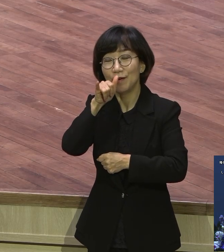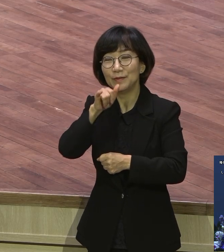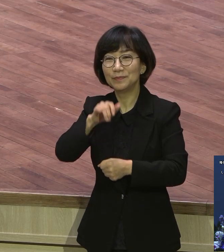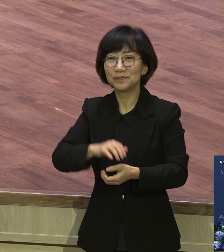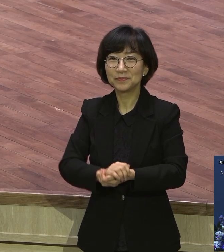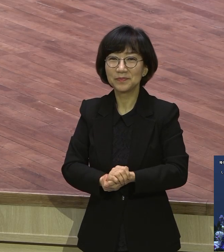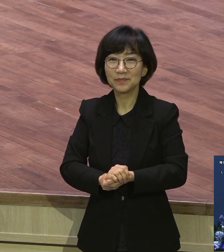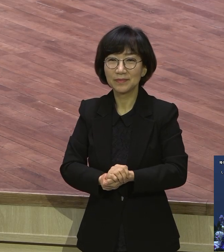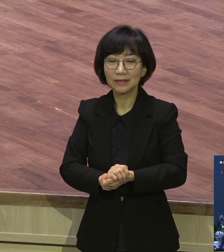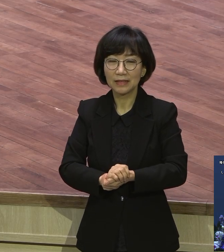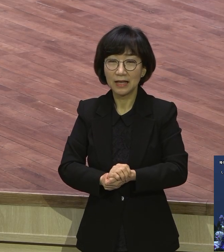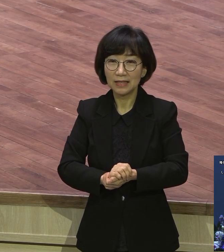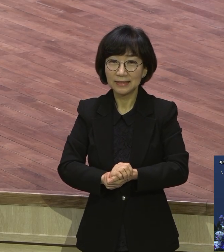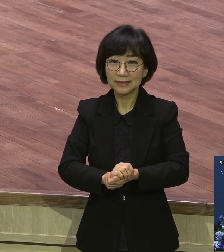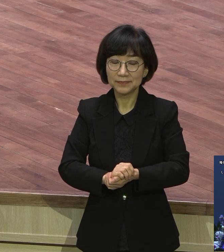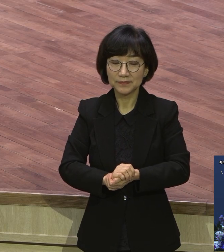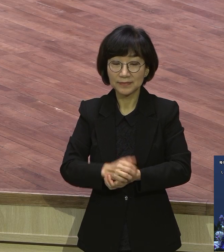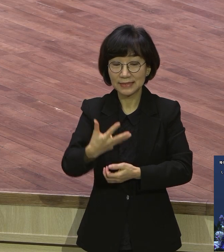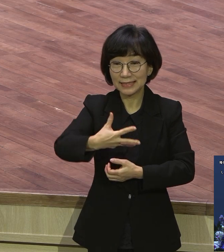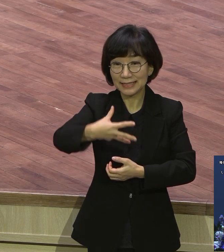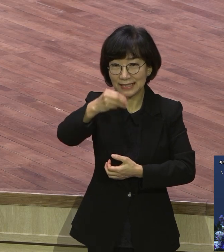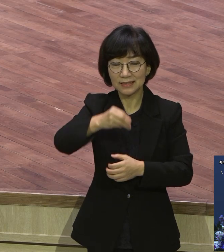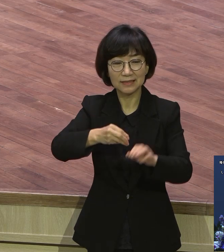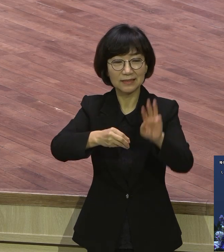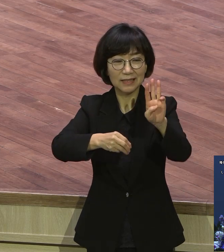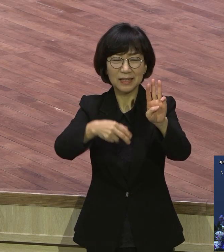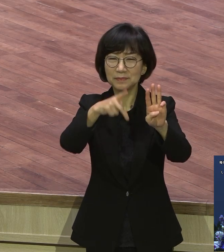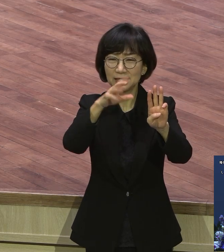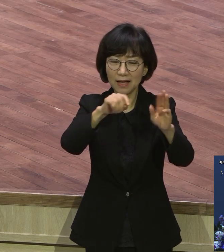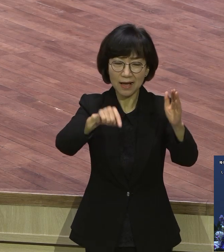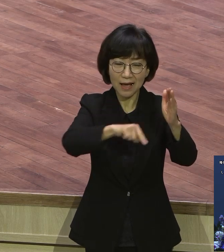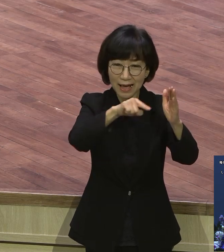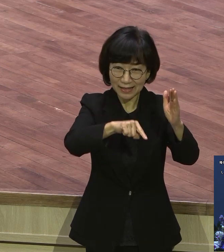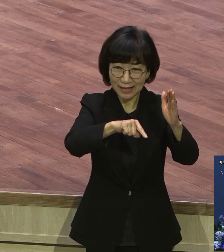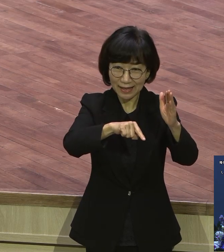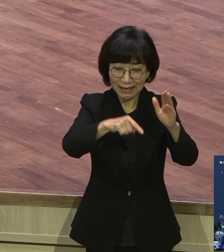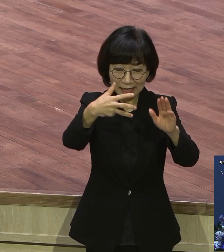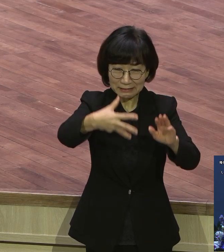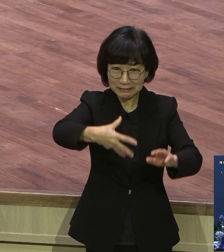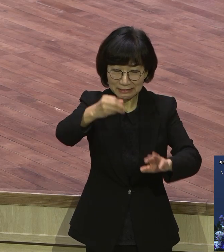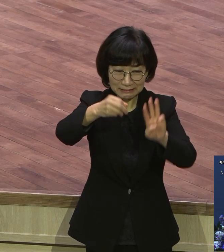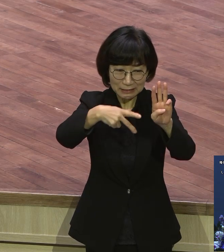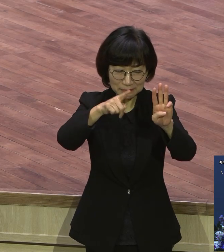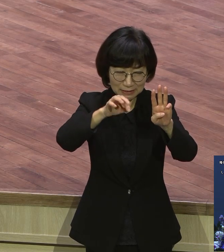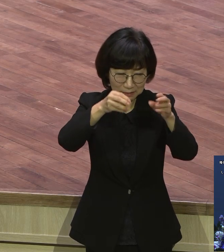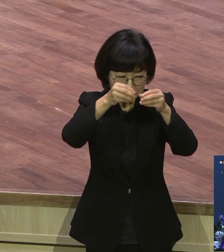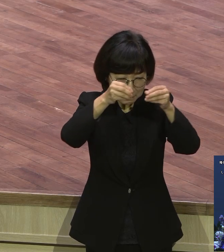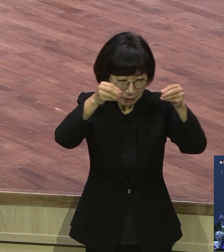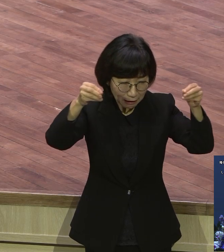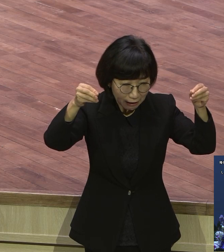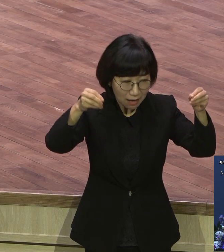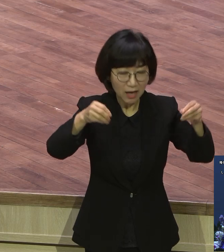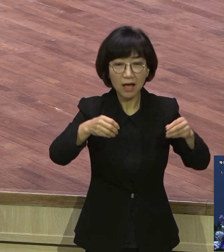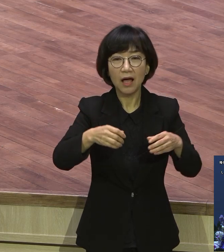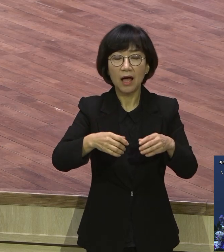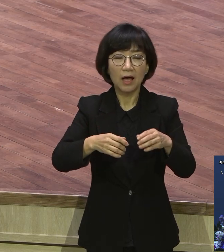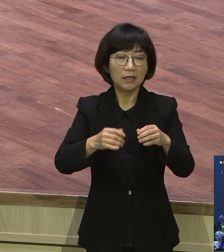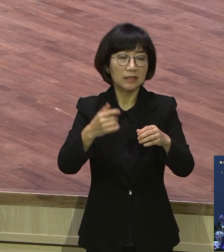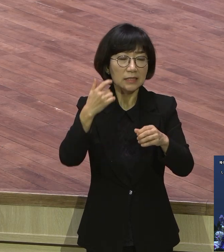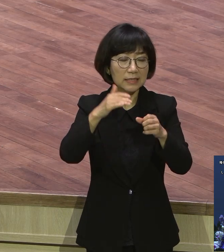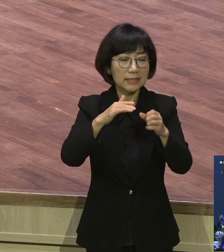3장 속에 없는 거예요 있는 척하고 그렇게 하지 말고 실제 내면에 깊은 영혼을 사랑하면서 오는 건 사랑 그게